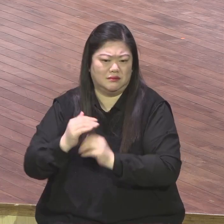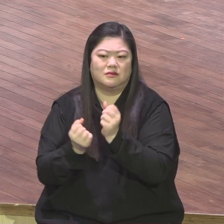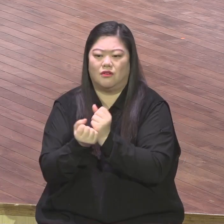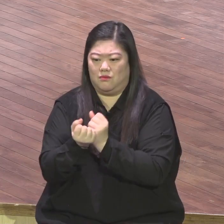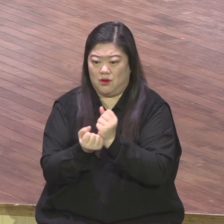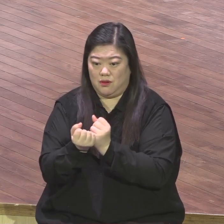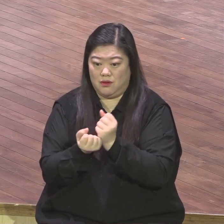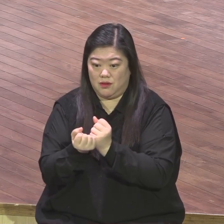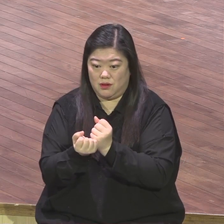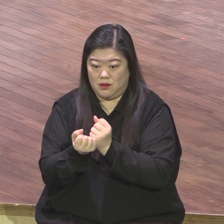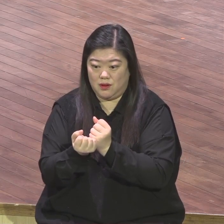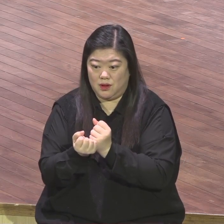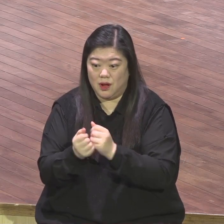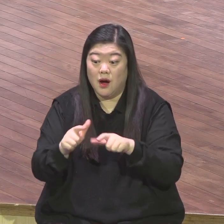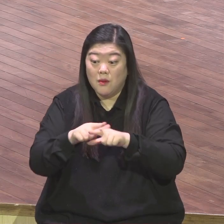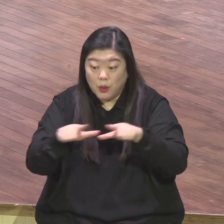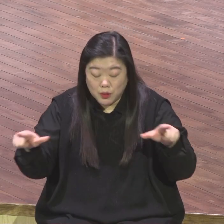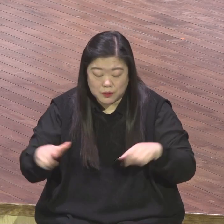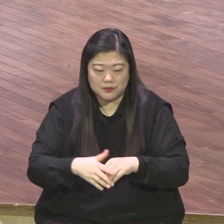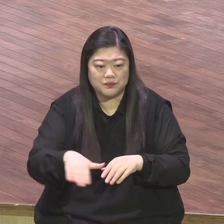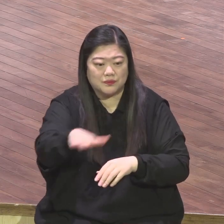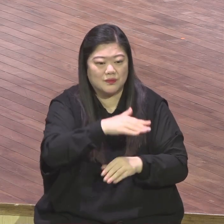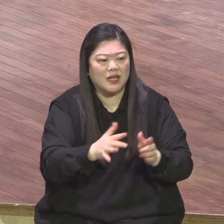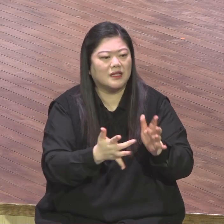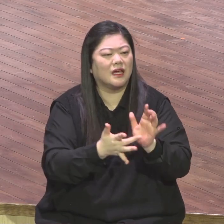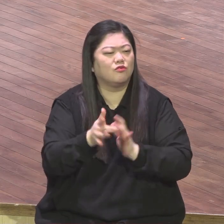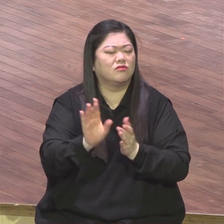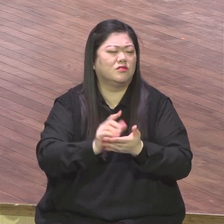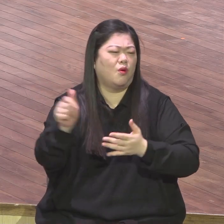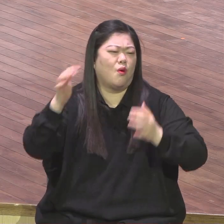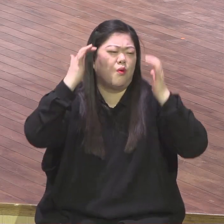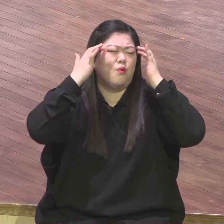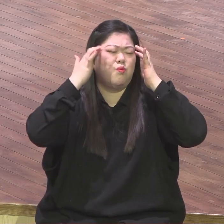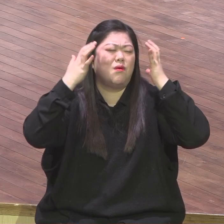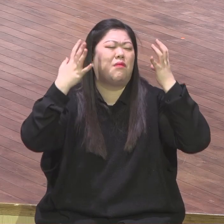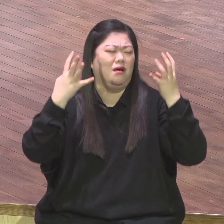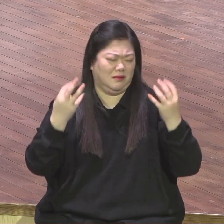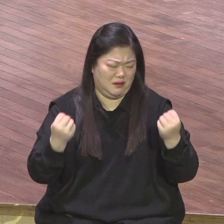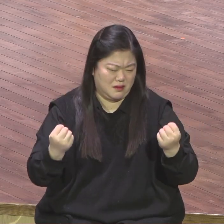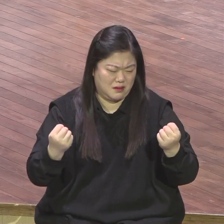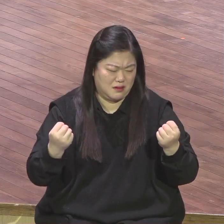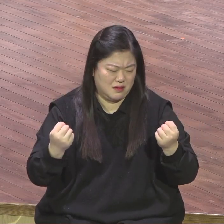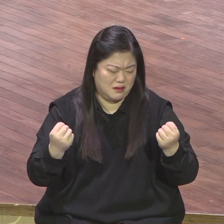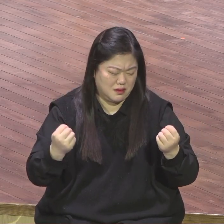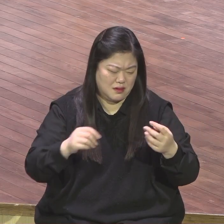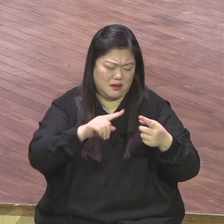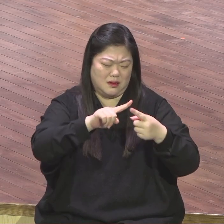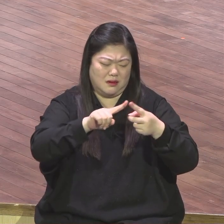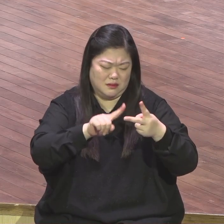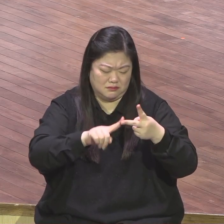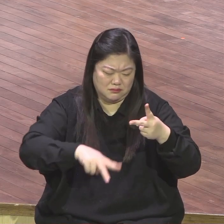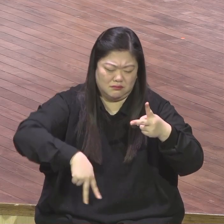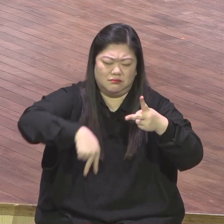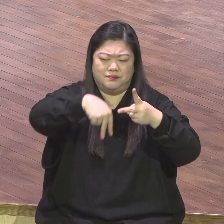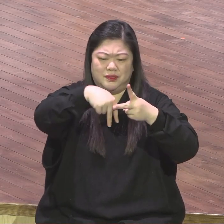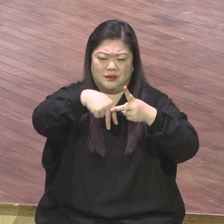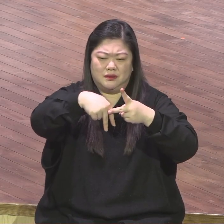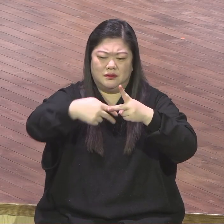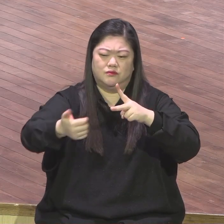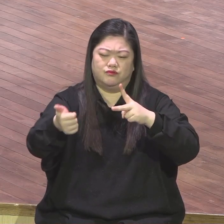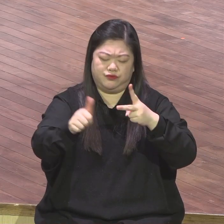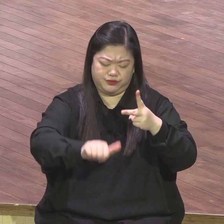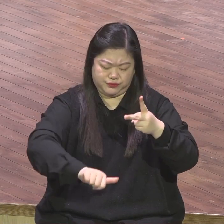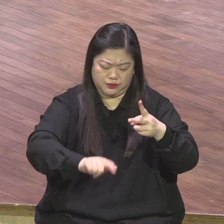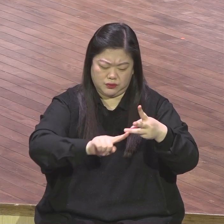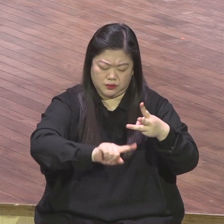일반적으로는 예수 그리스도의 십자가 고난을 먼저 언급한 후에 부활을 언급하는 경우가 대부분인데 바울은